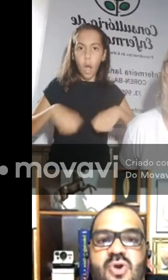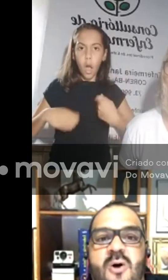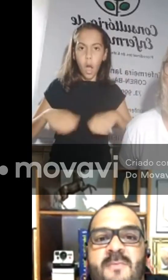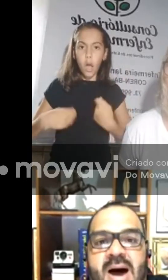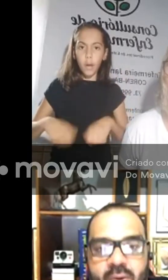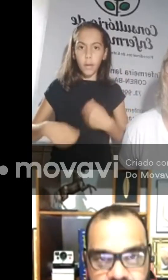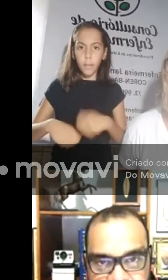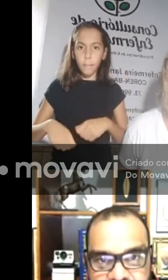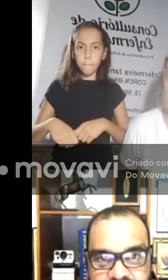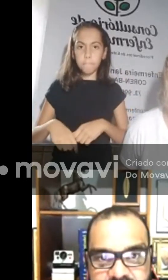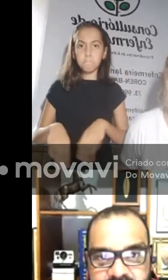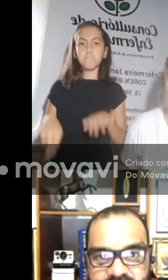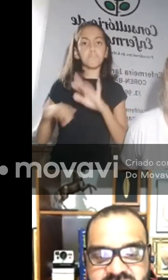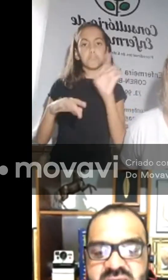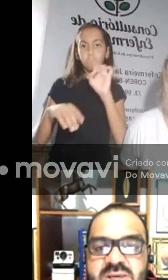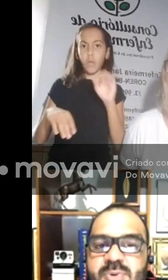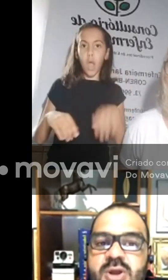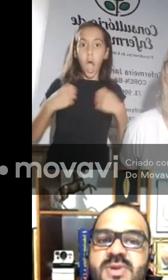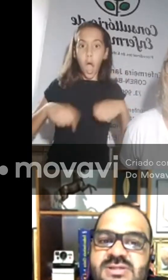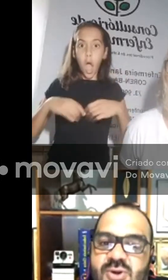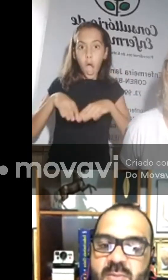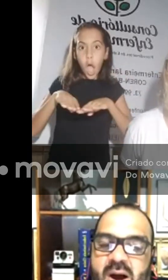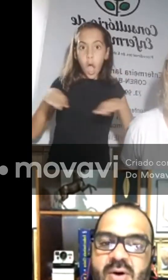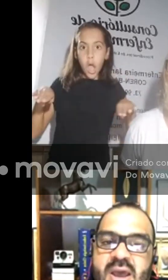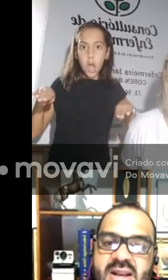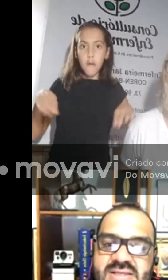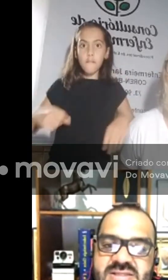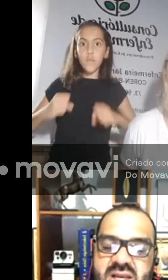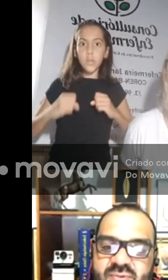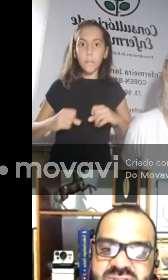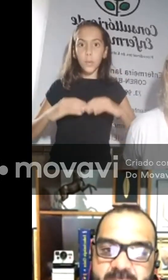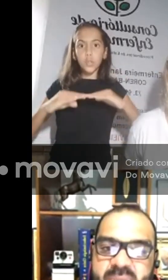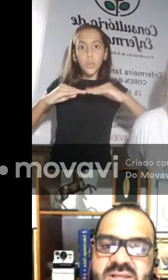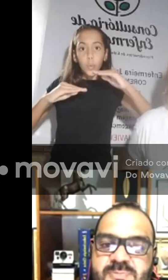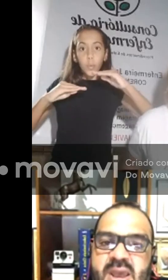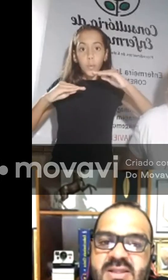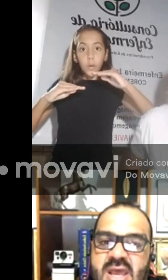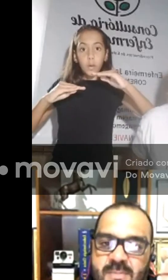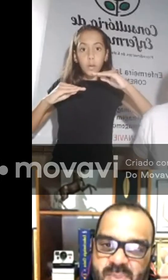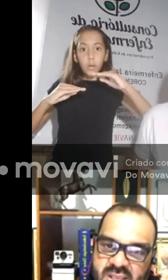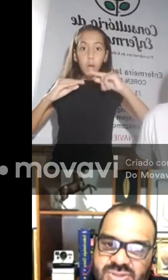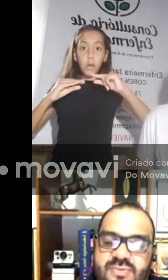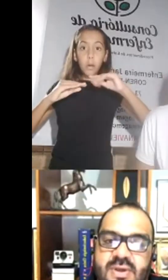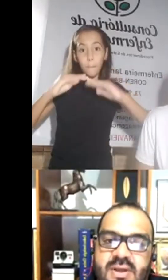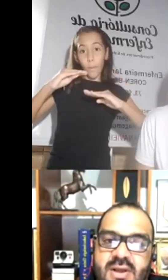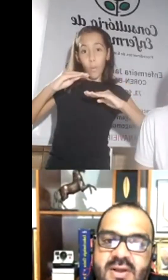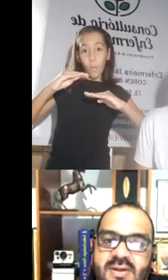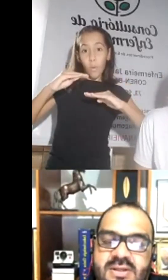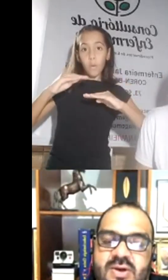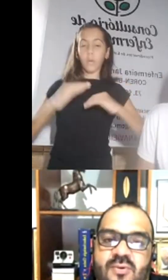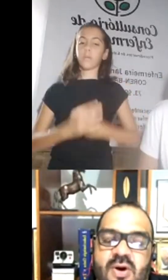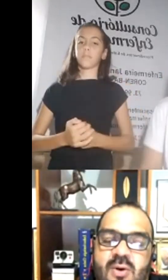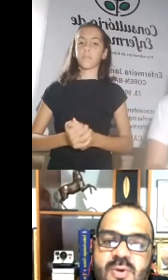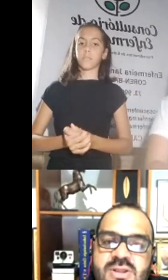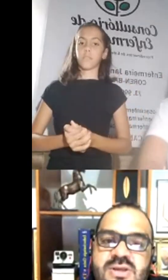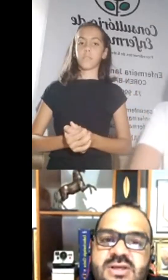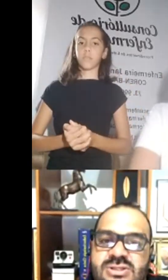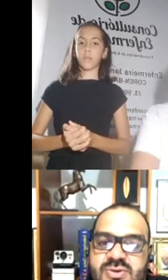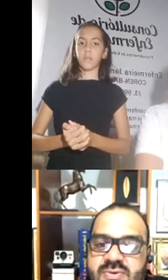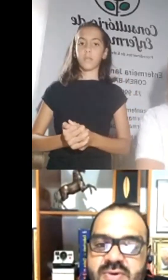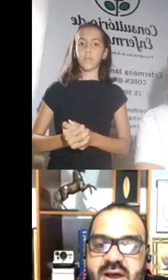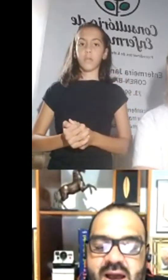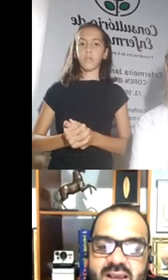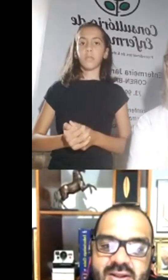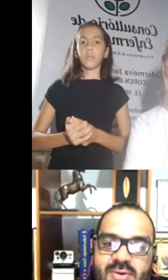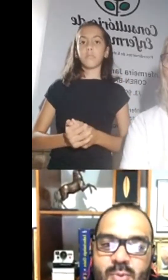peso normal. Você ir para o IMC normal. É necessário você apenas perder peso. Então, o